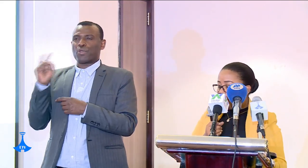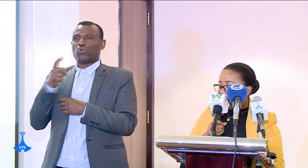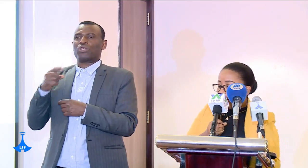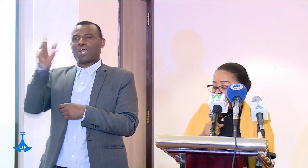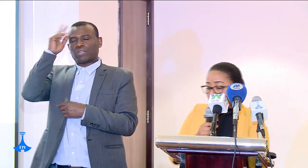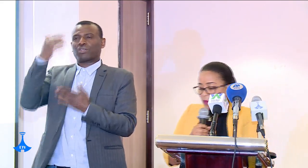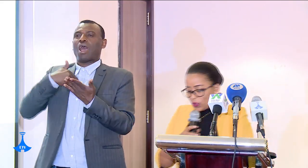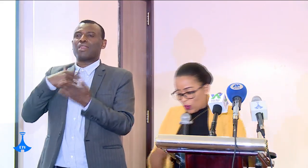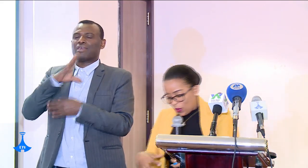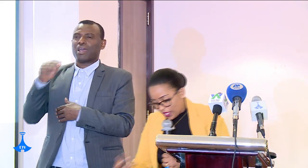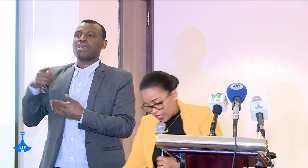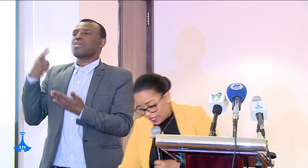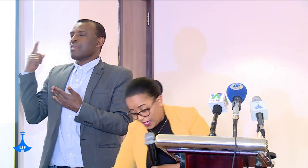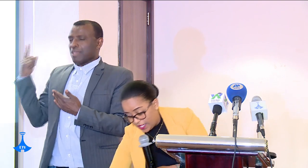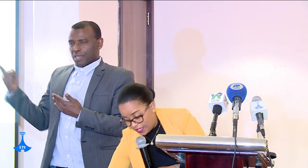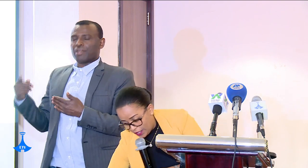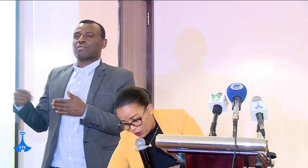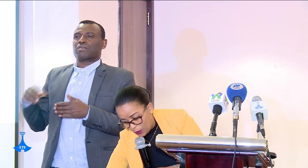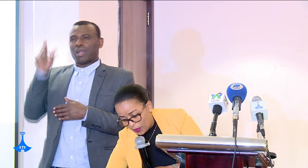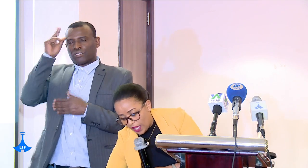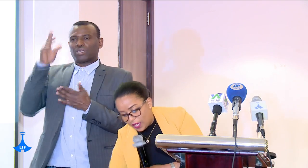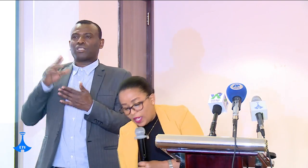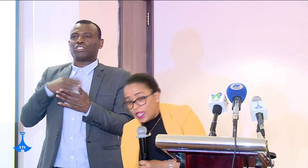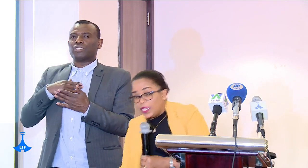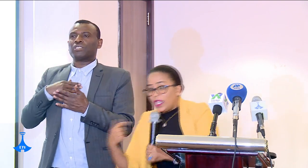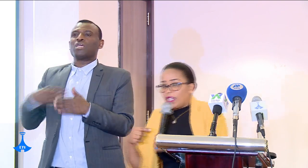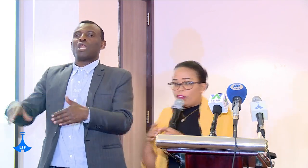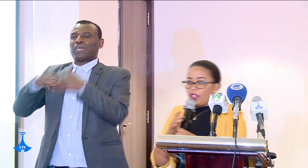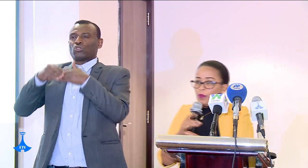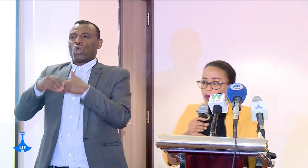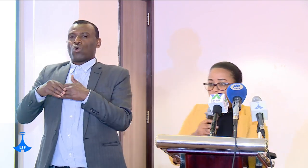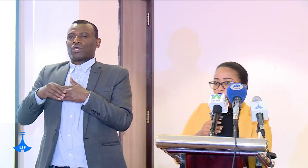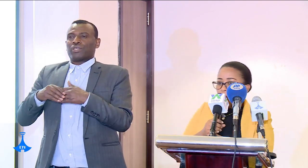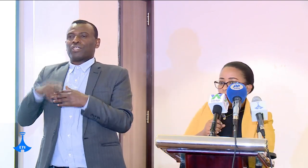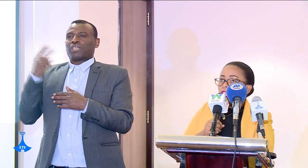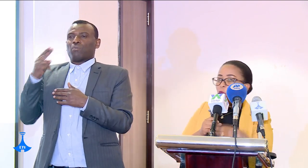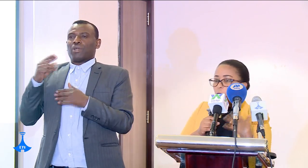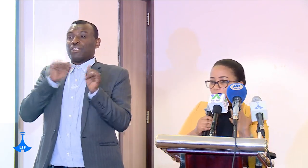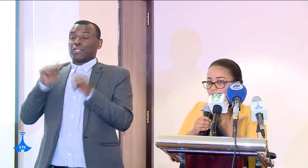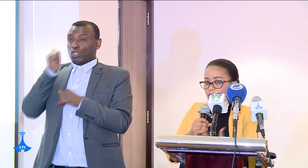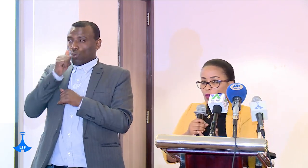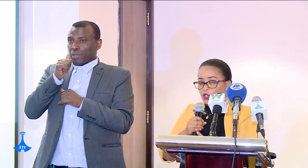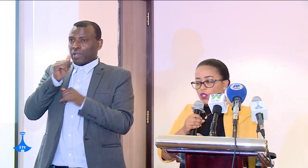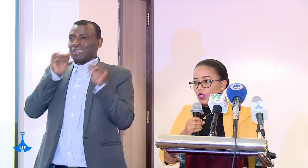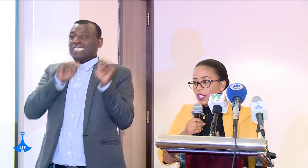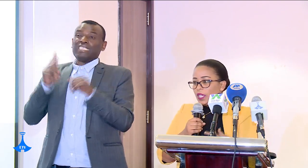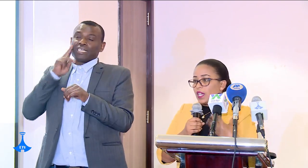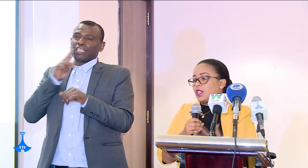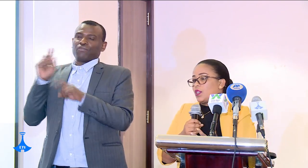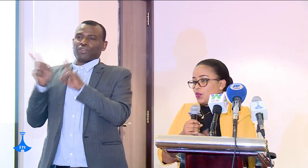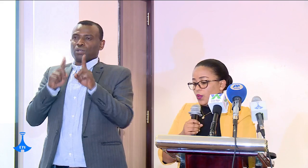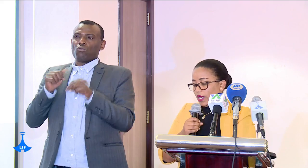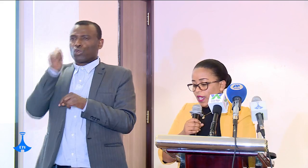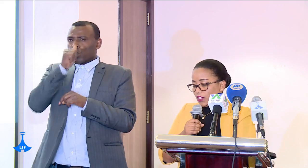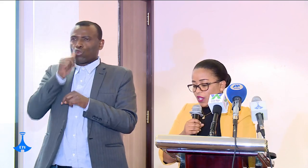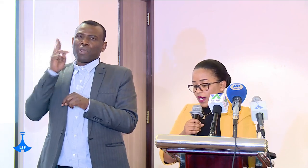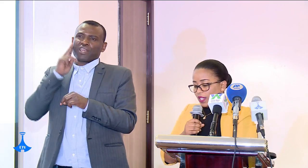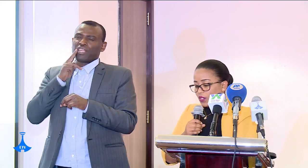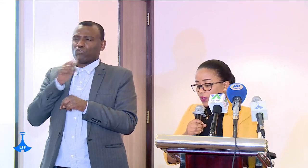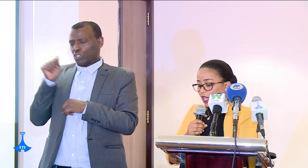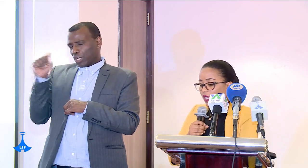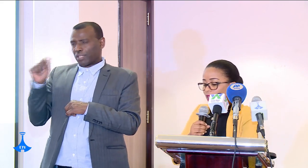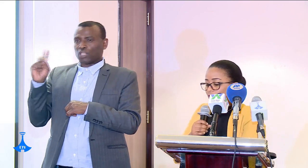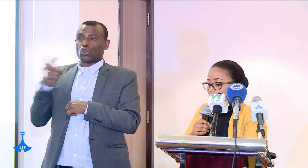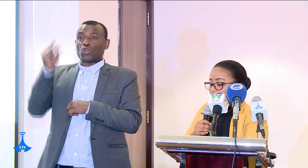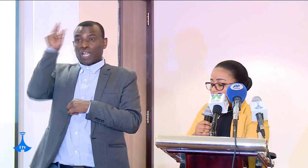لنا إيه اللي ما استوىك إيرانا إن ده إثيوبيا إن ده ديف دمو دي إثيوبيا ديف وش يراثات جهونا كالترال